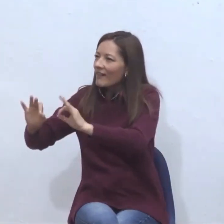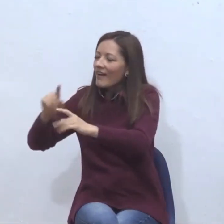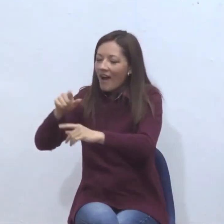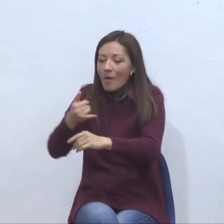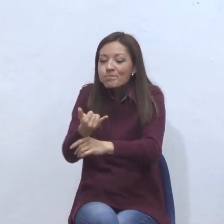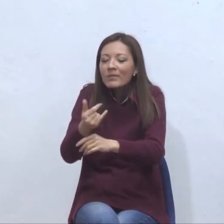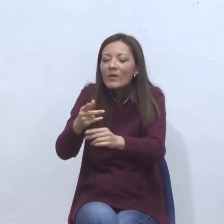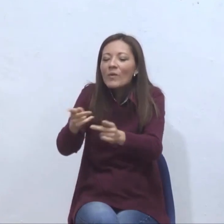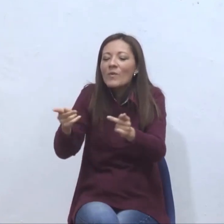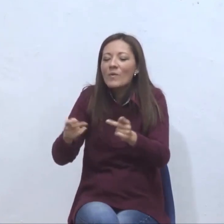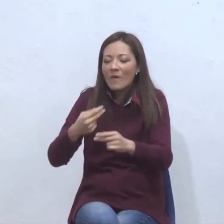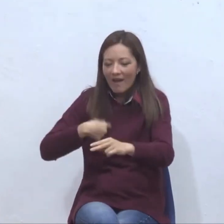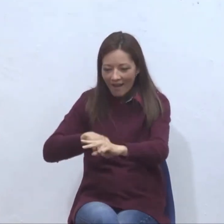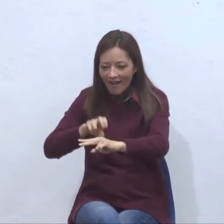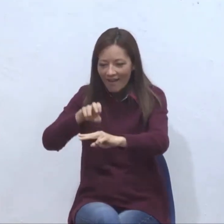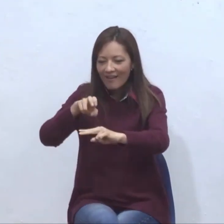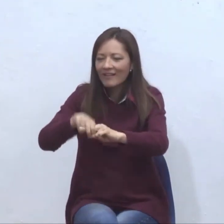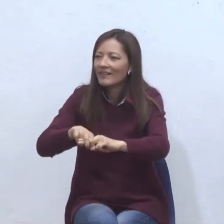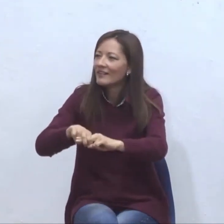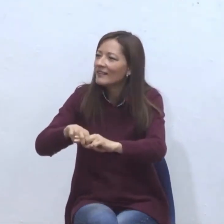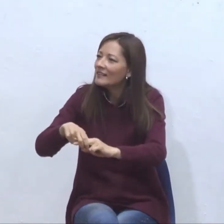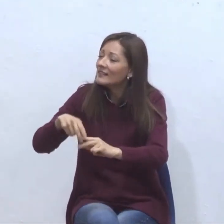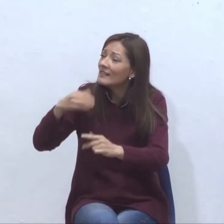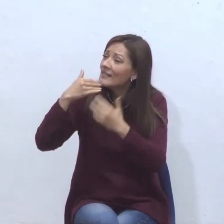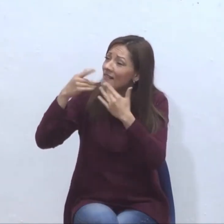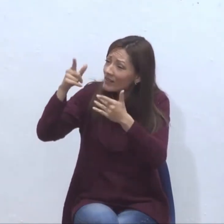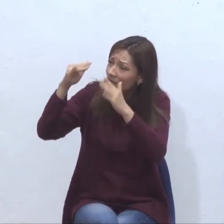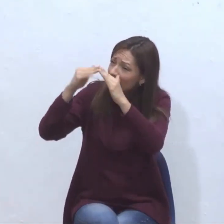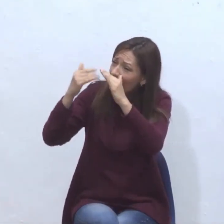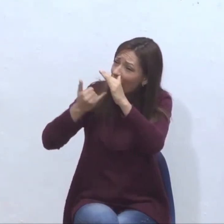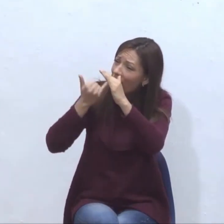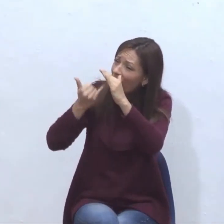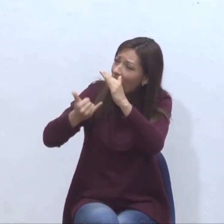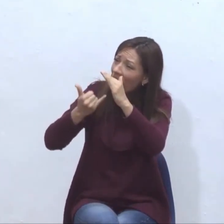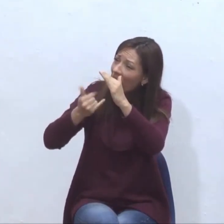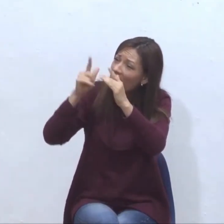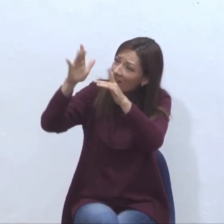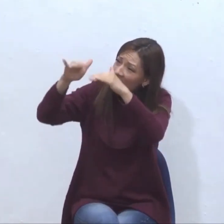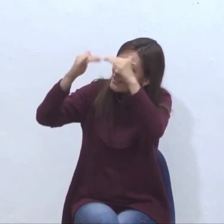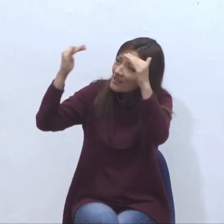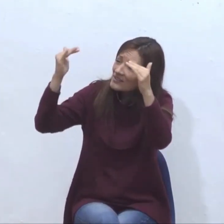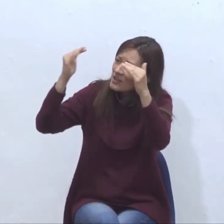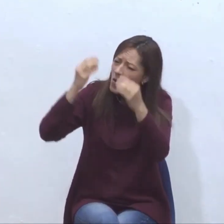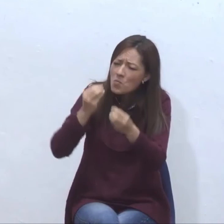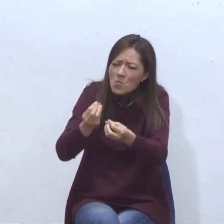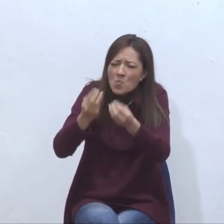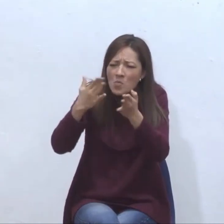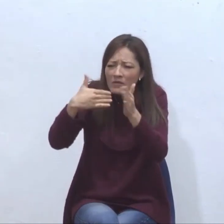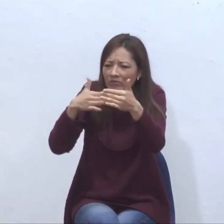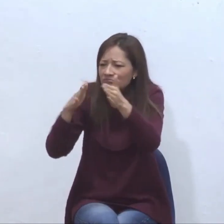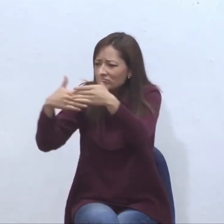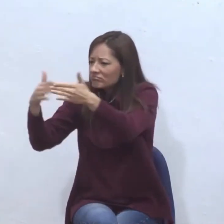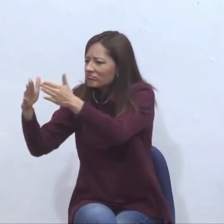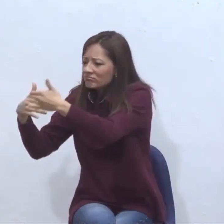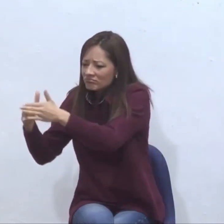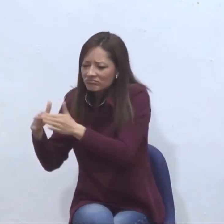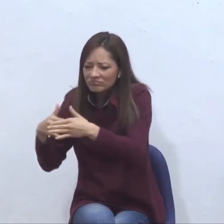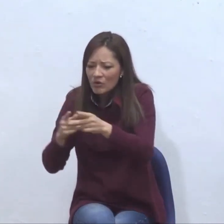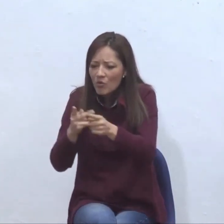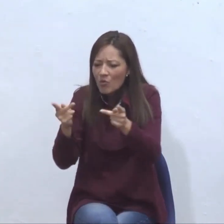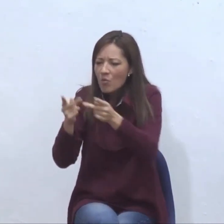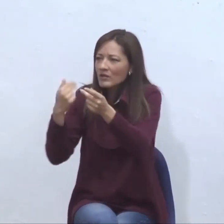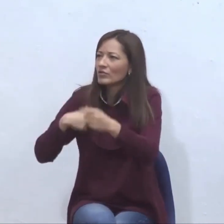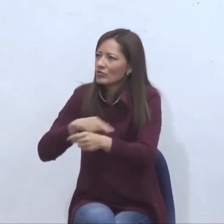lugar para nosotros. Gracias por haber prometido que en tu morada, que en tu casa, que en tu reino, muchas moradas, muchos lugares